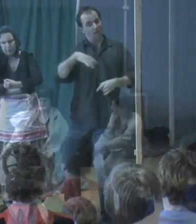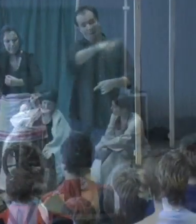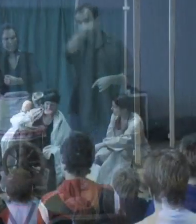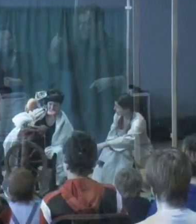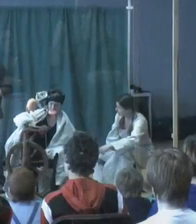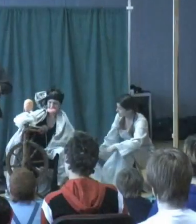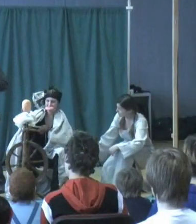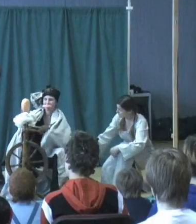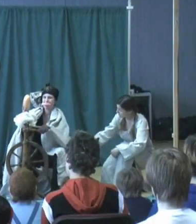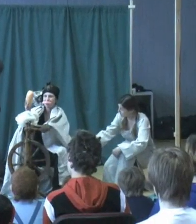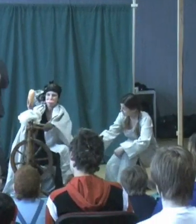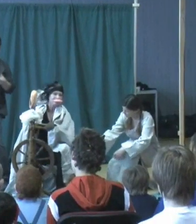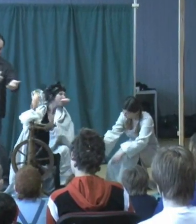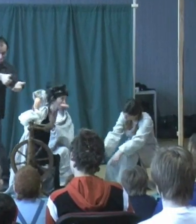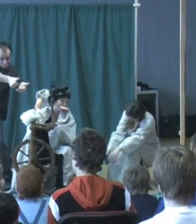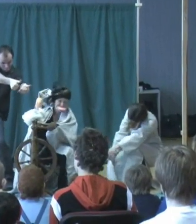Výbavy. Tebe.